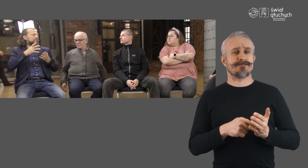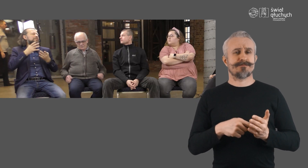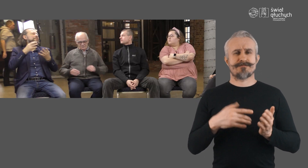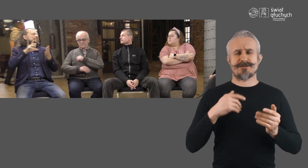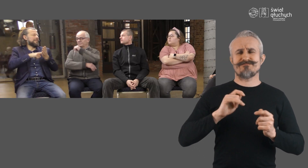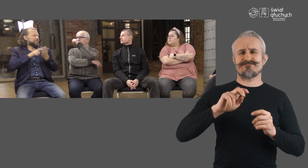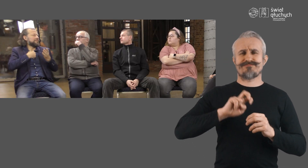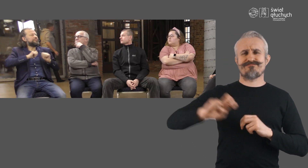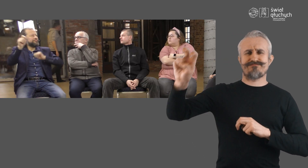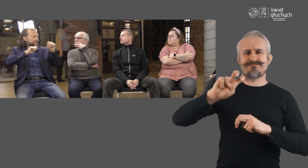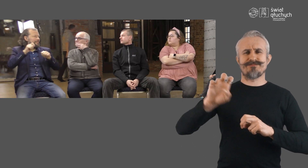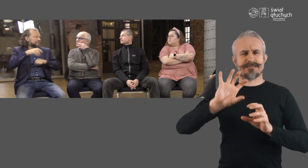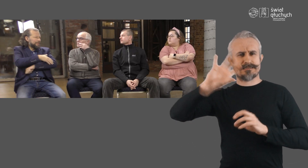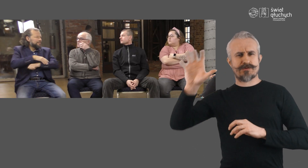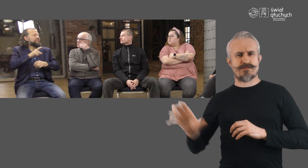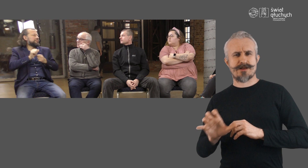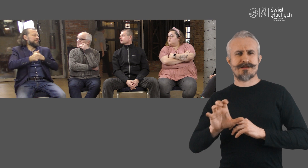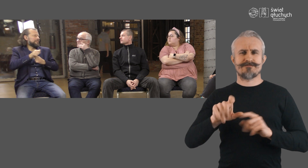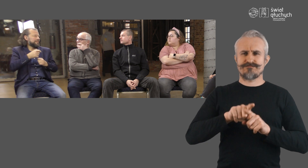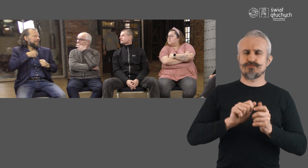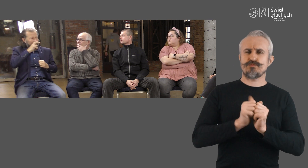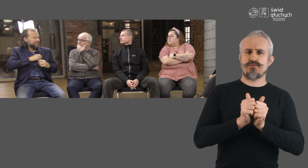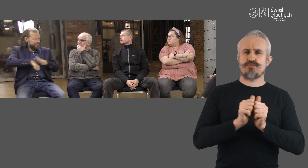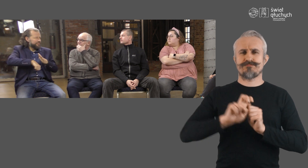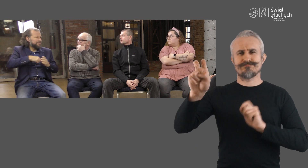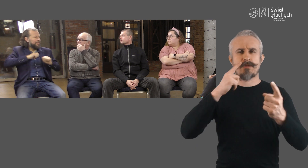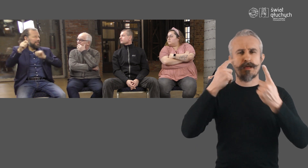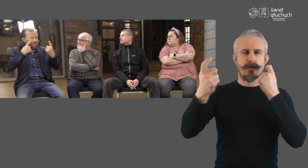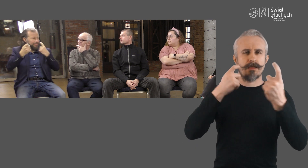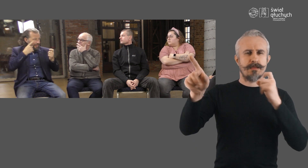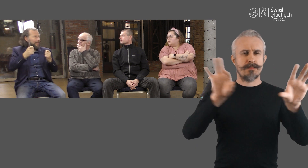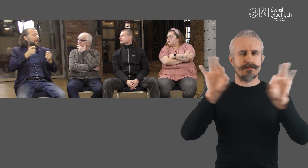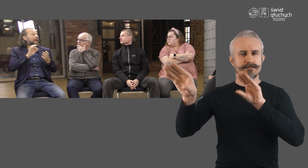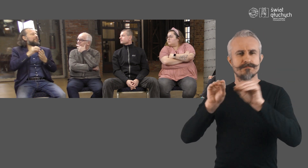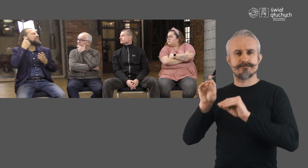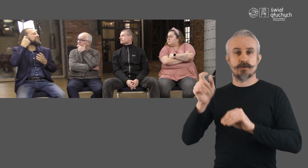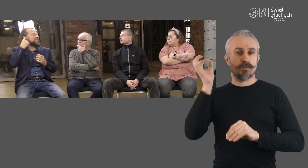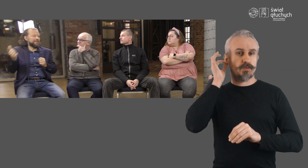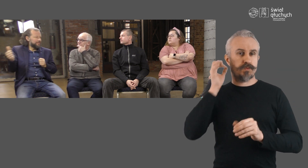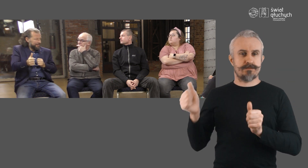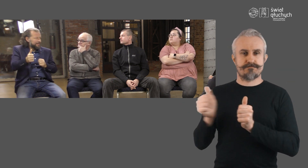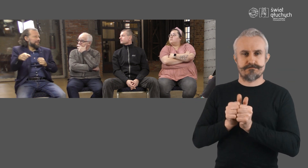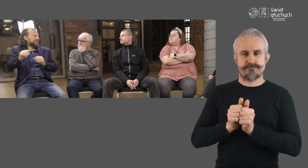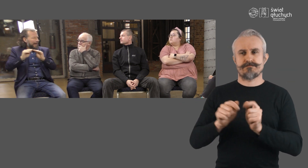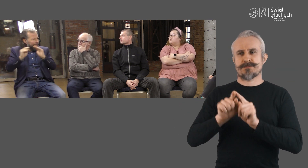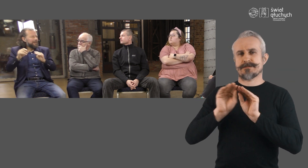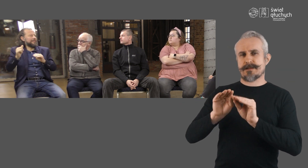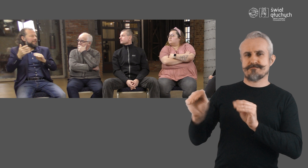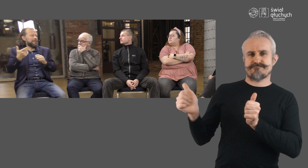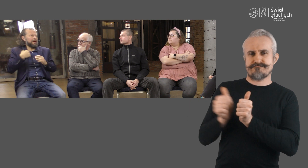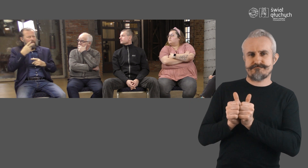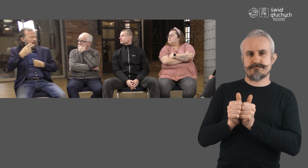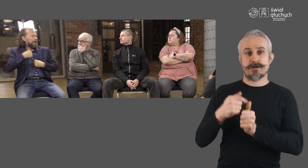No właśnie, często ja wyjeżdżam za granicę, no bo gdzieś tam jestem tym sportowcem, ale na